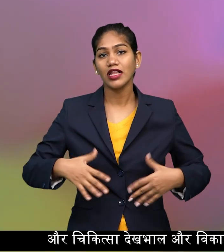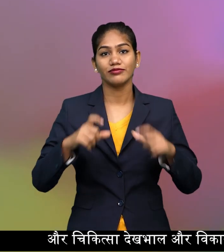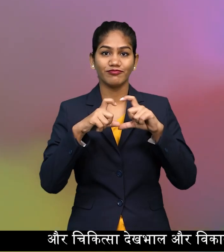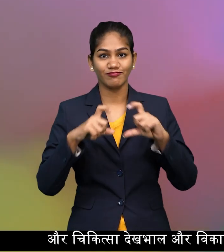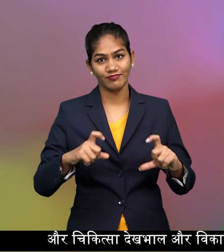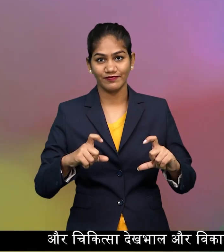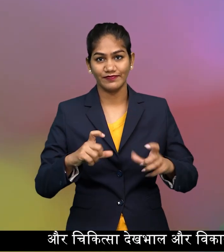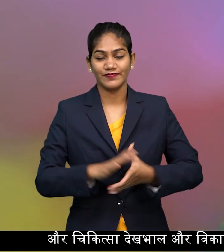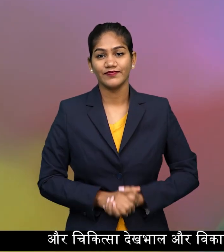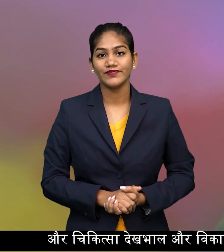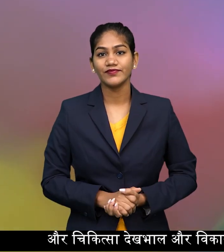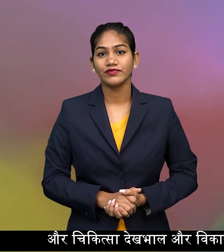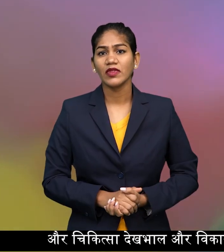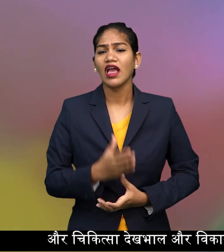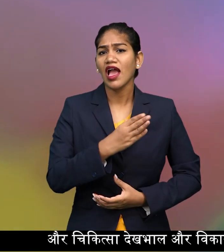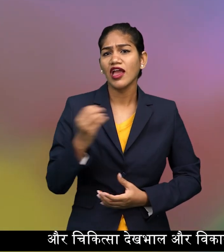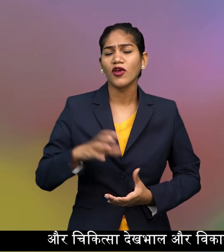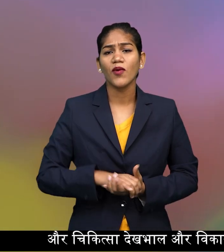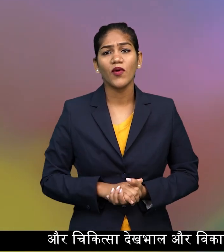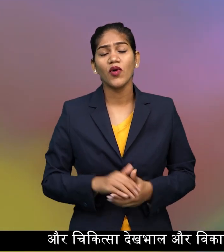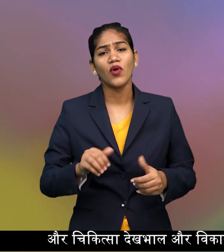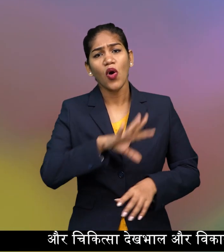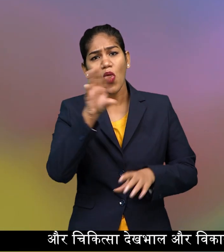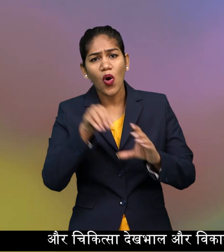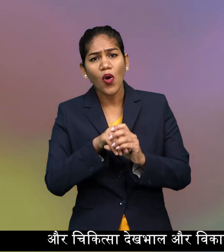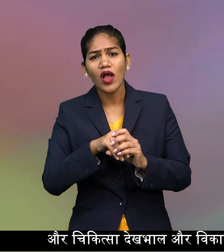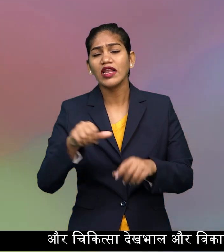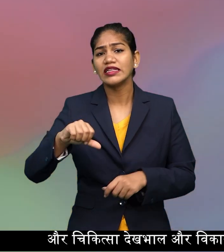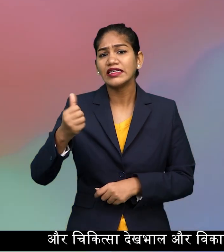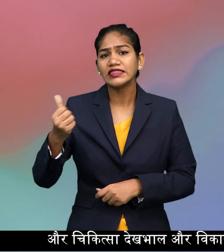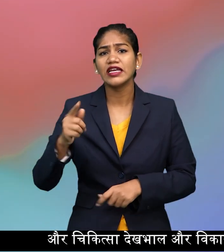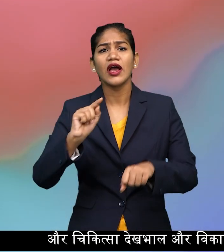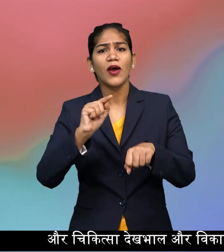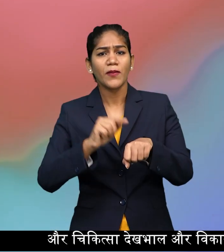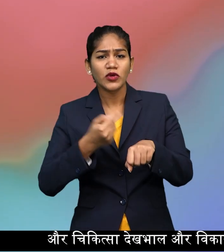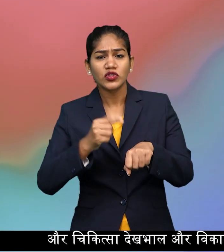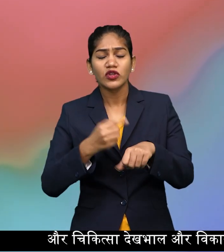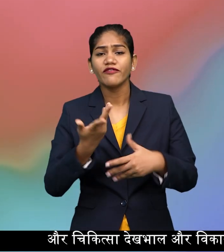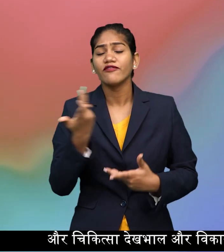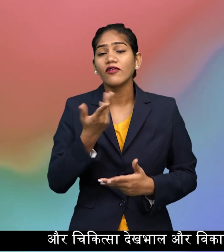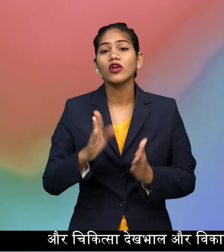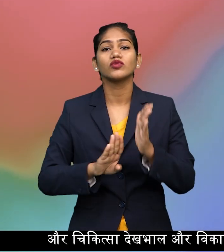और चिकित्सा देखभाल और विकास के अन्य सभी अवसरों की आवश्यकता होती